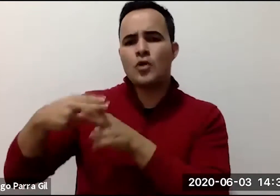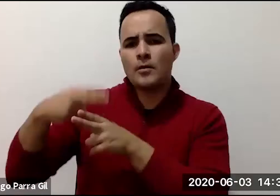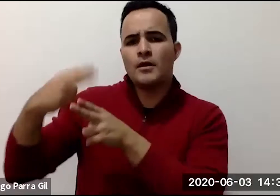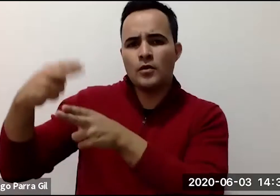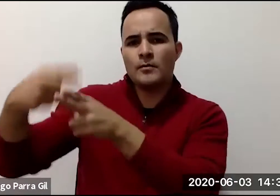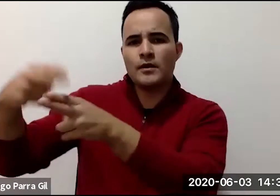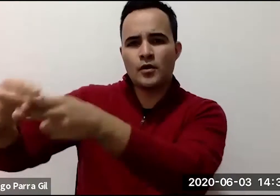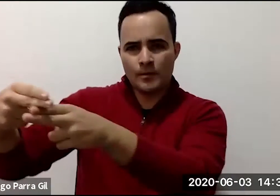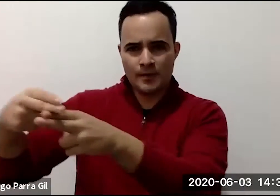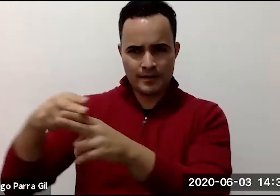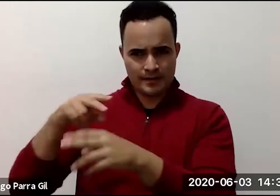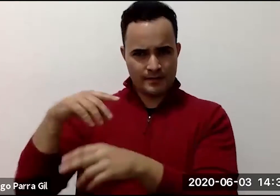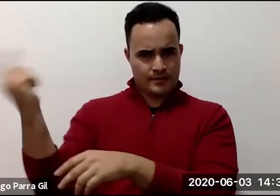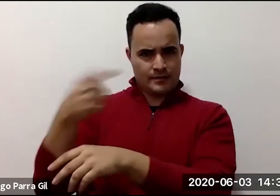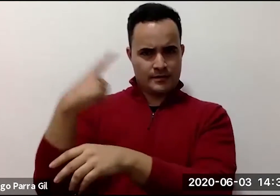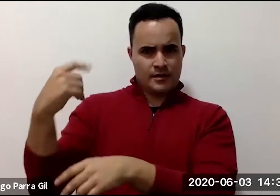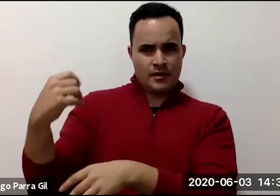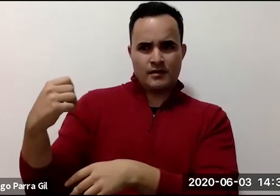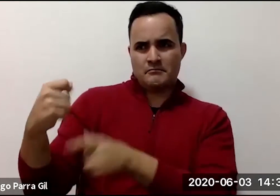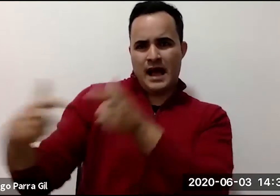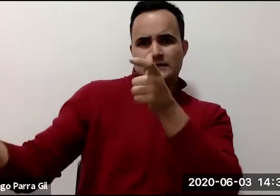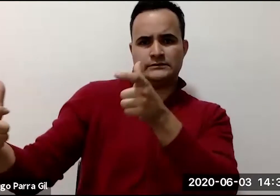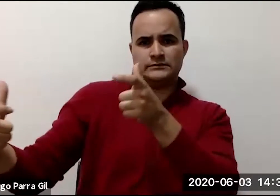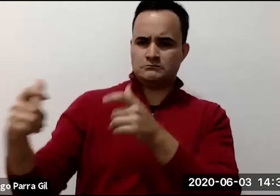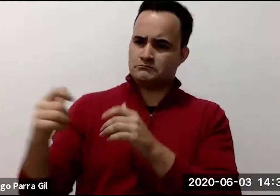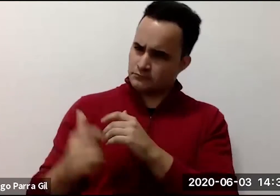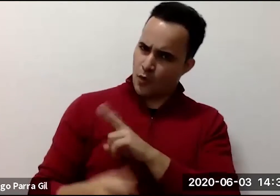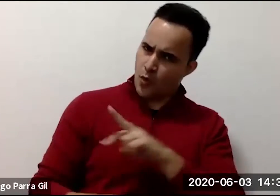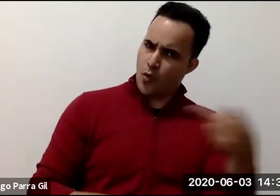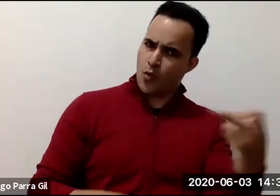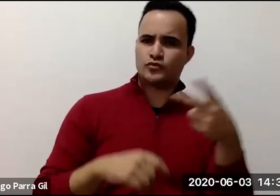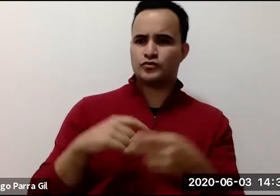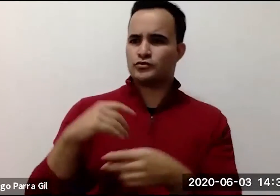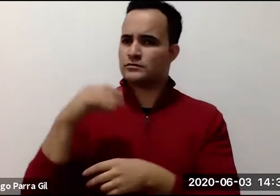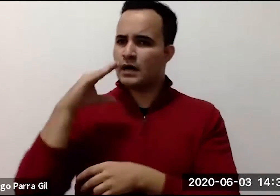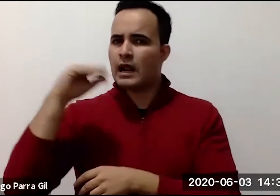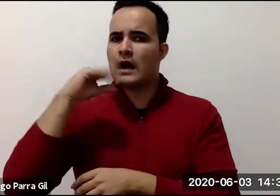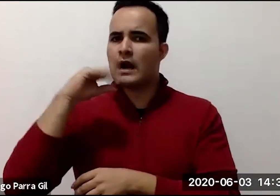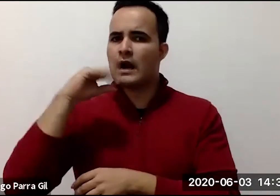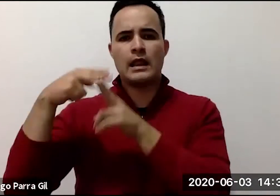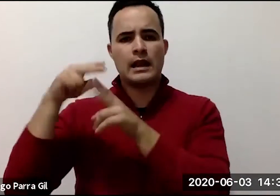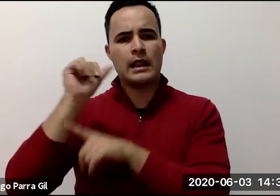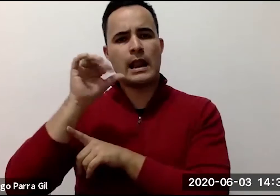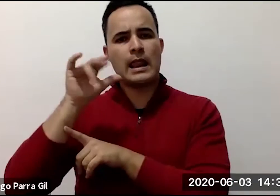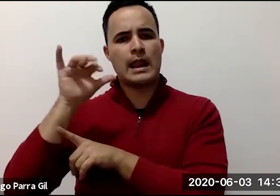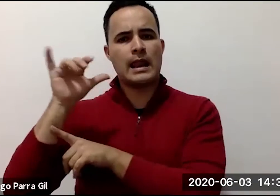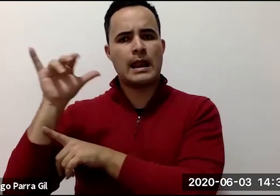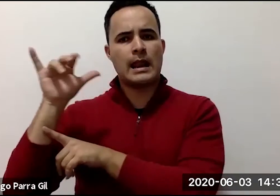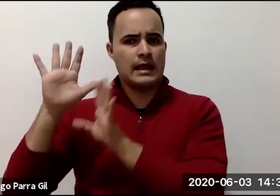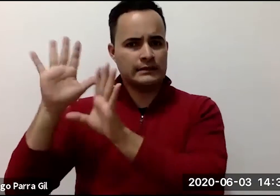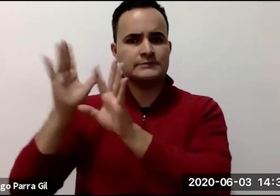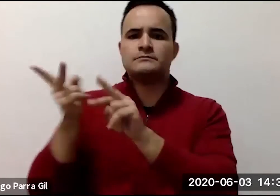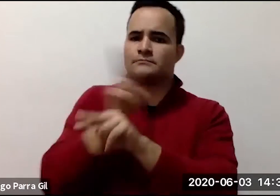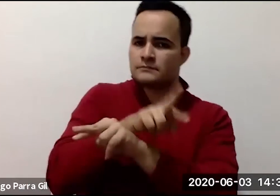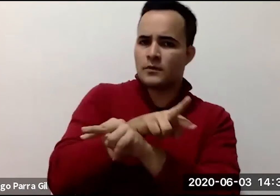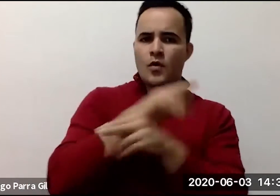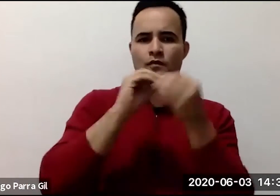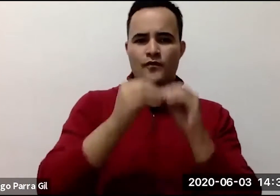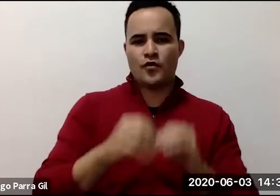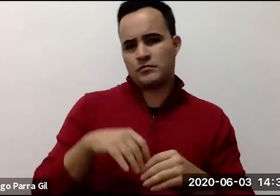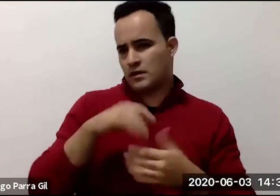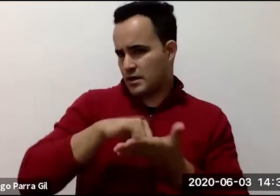voces dominantes y de la oralidad como una matriz de poder y saber para nuestros cuerpos y